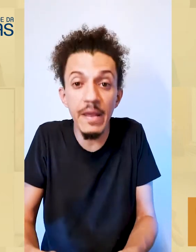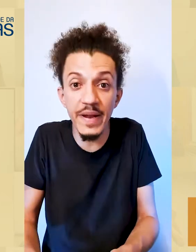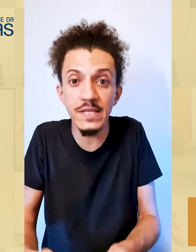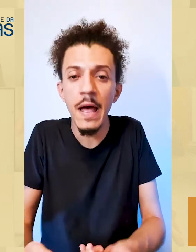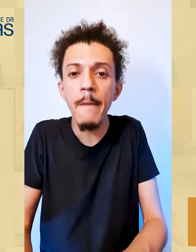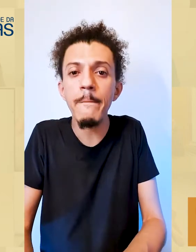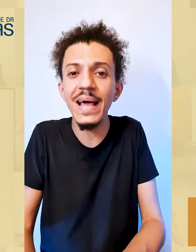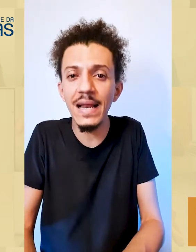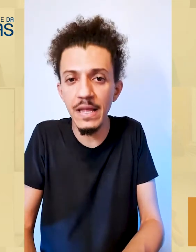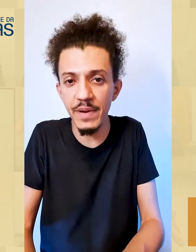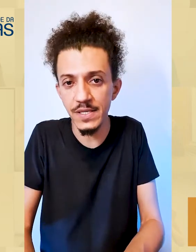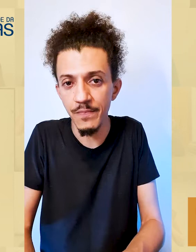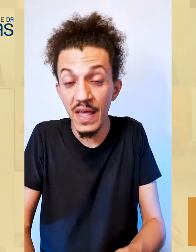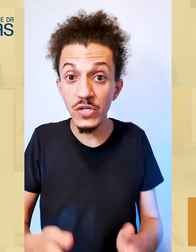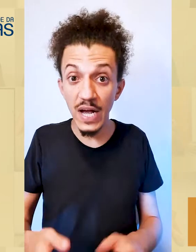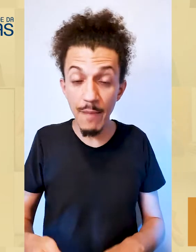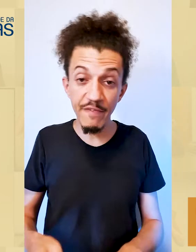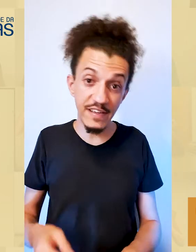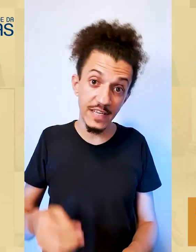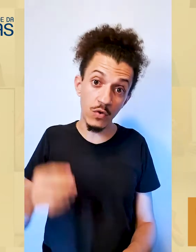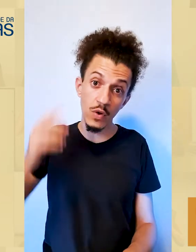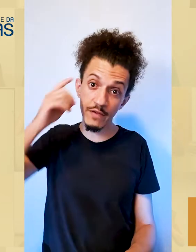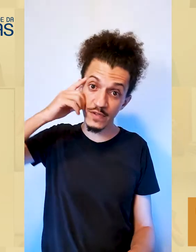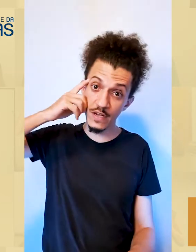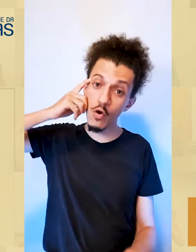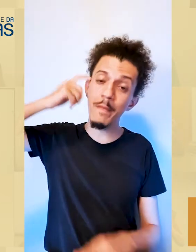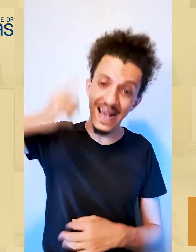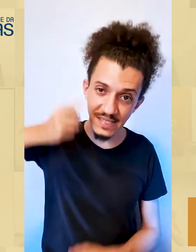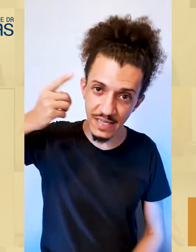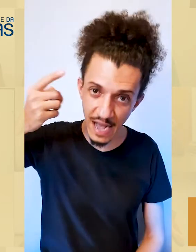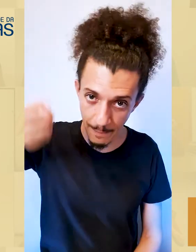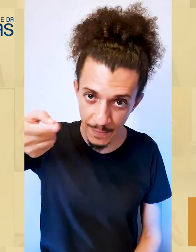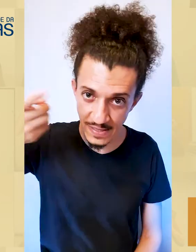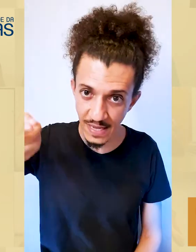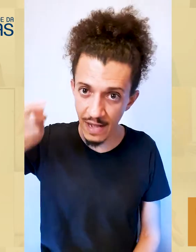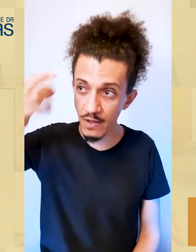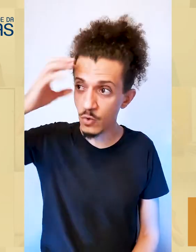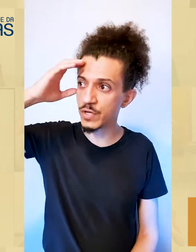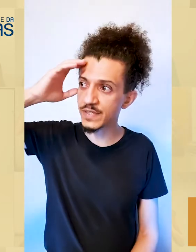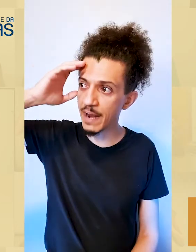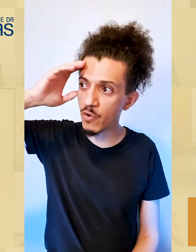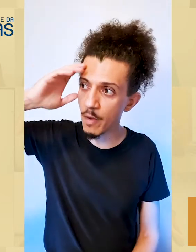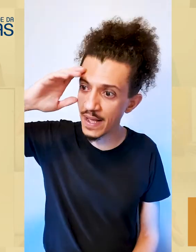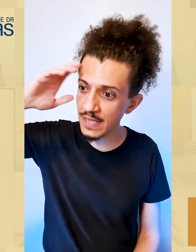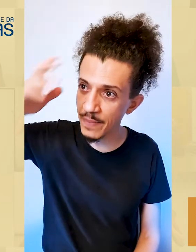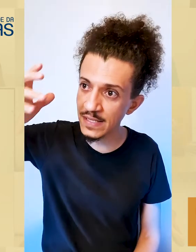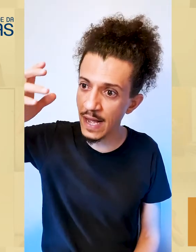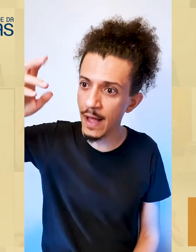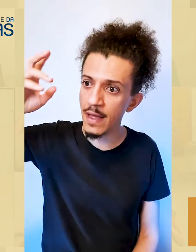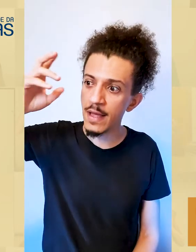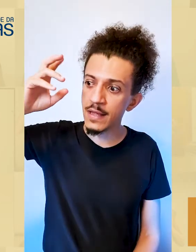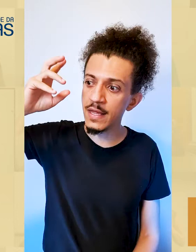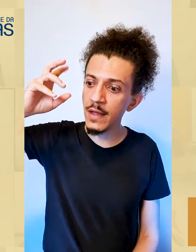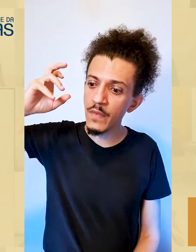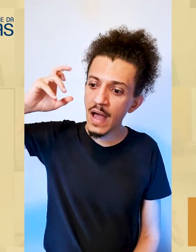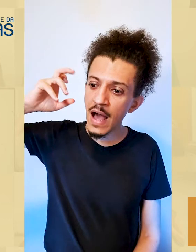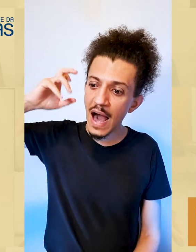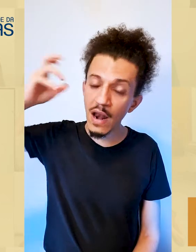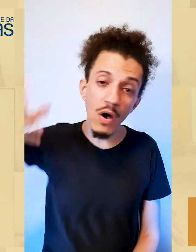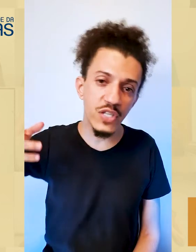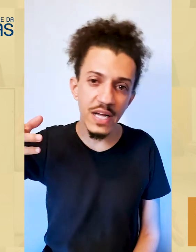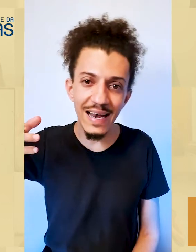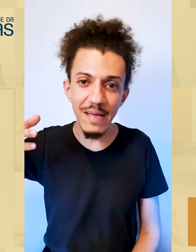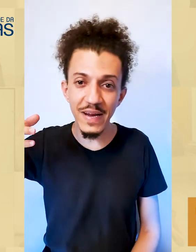a Libras pela Libras. Isso acaba fazendo com que você comece a pensar, o seu cérebro comece a pensar que